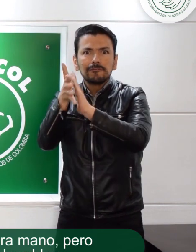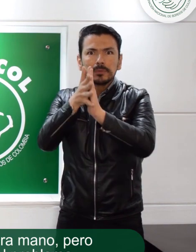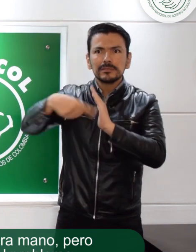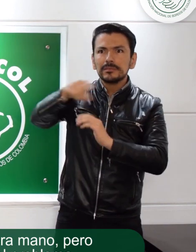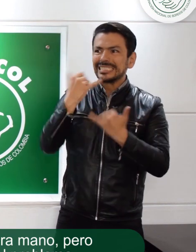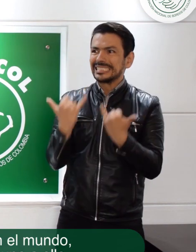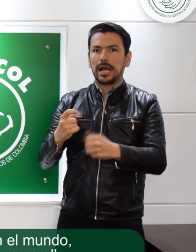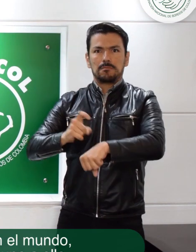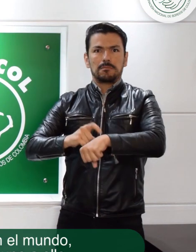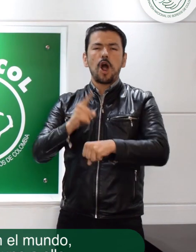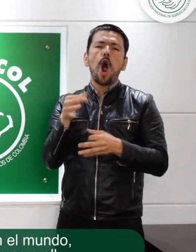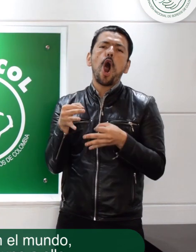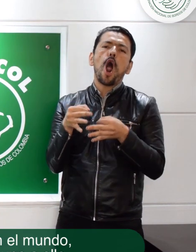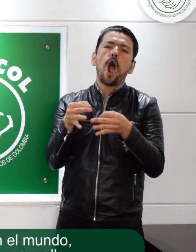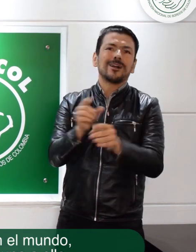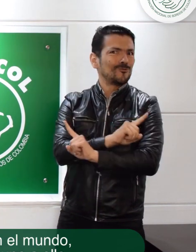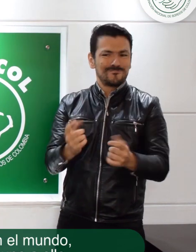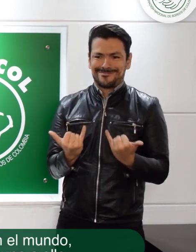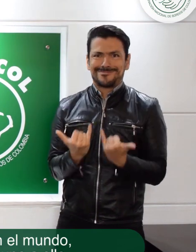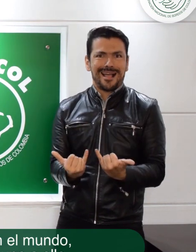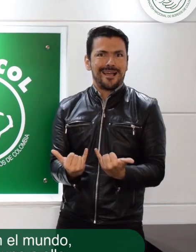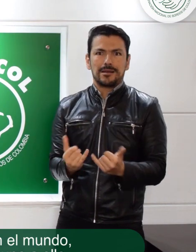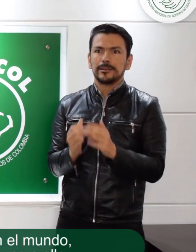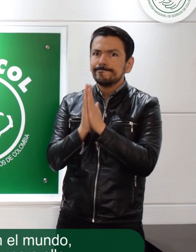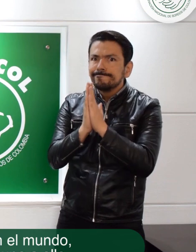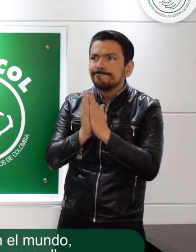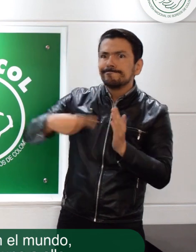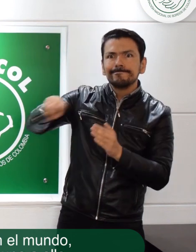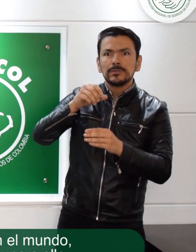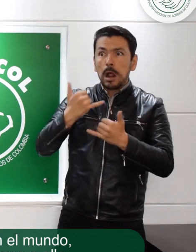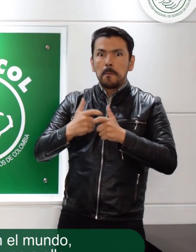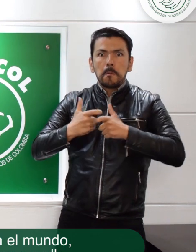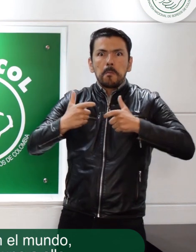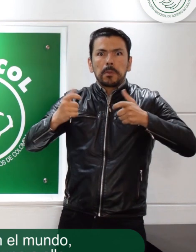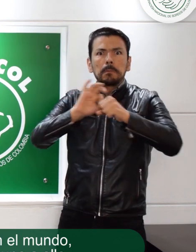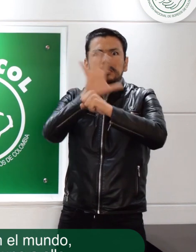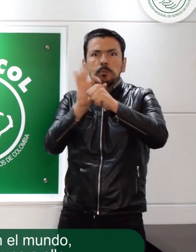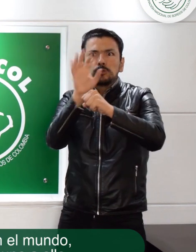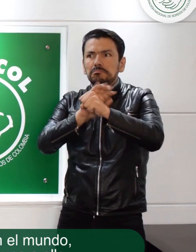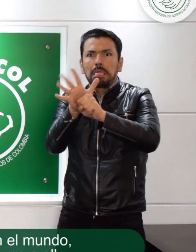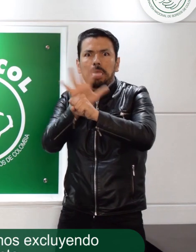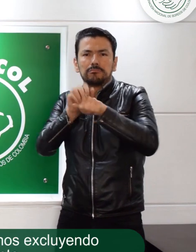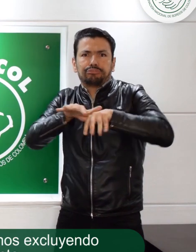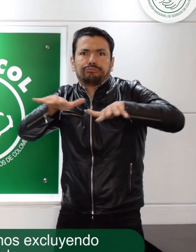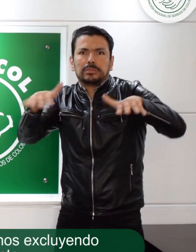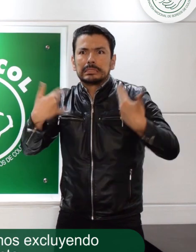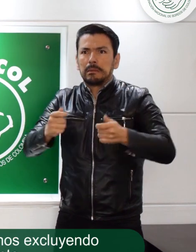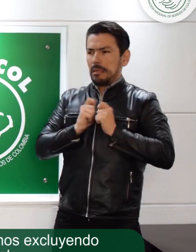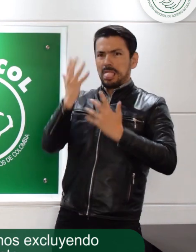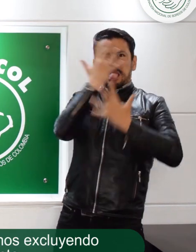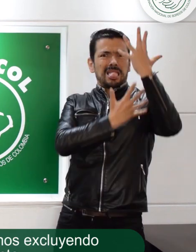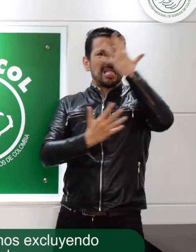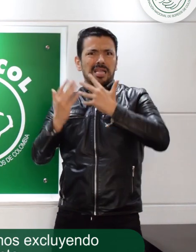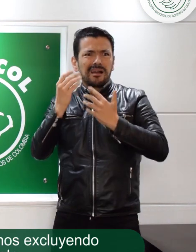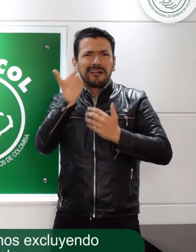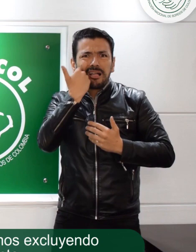porque el problema avanza cada día en el país y en el mundo. Y la comunidad sorda no es inmune a ello. Y ellos